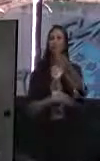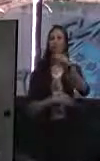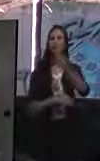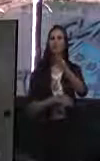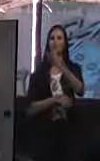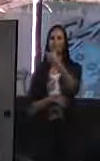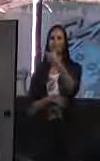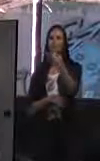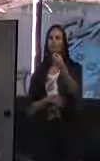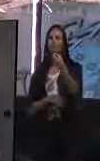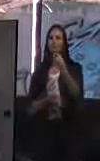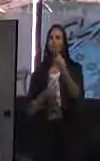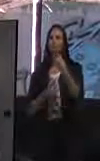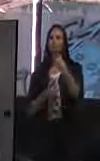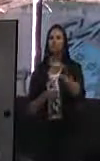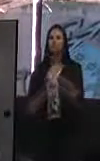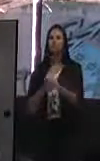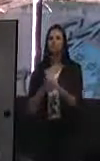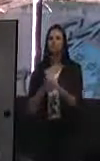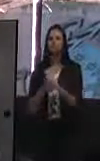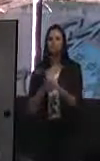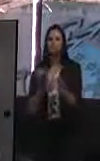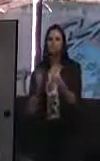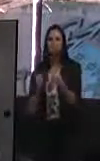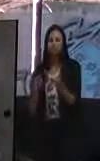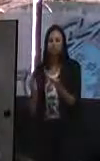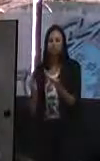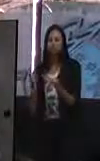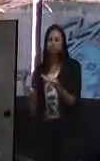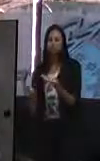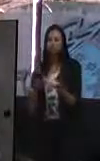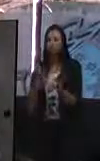R$1.200.000 por ano. E eu não estou colocando aqui,